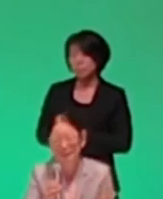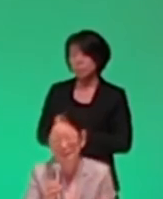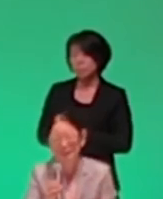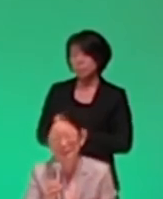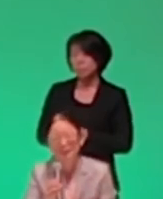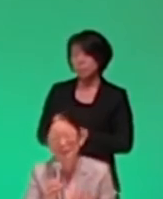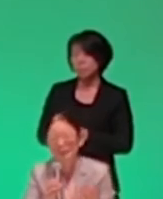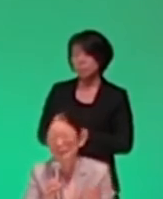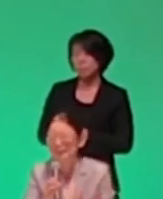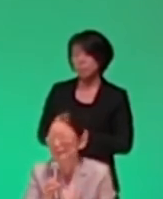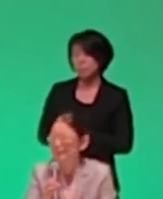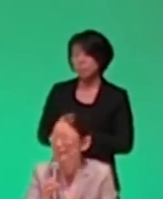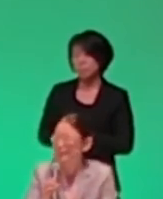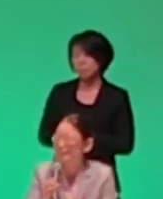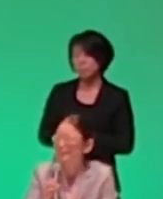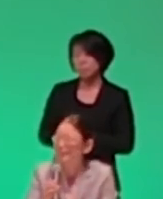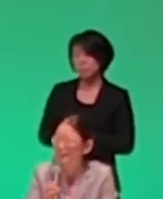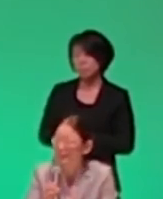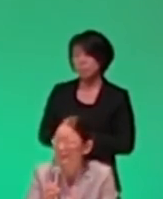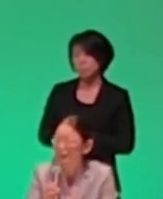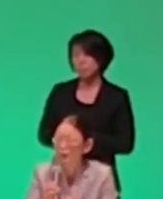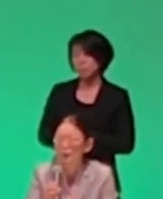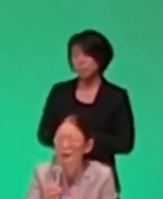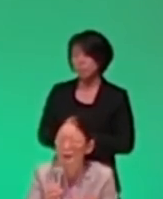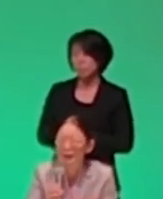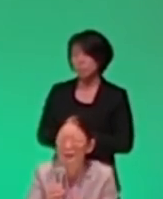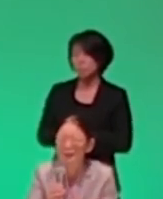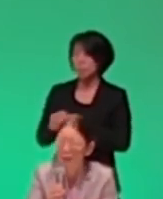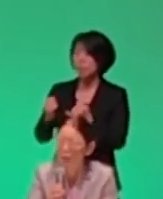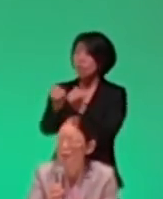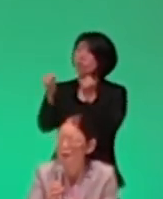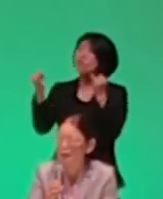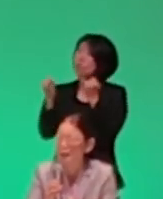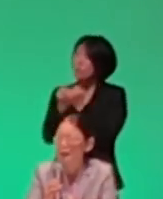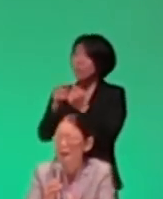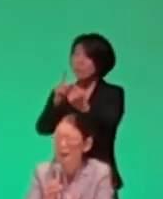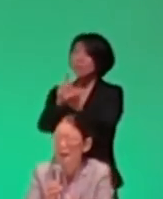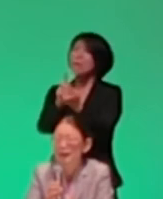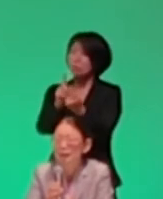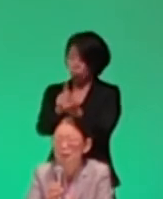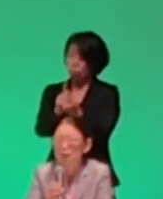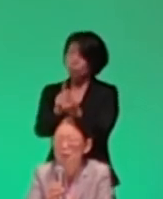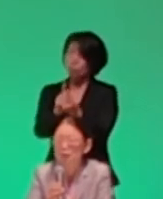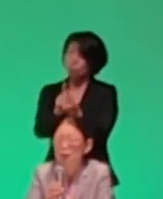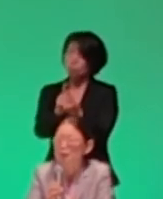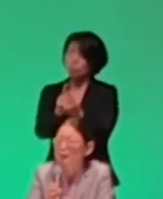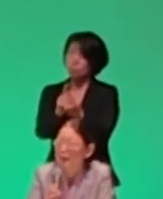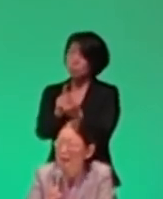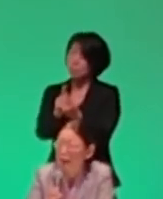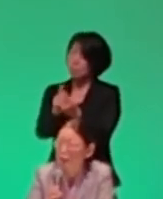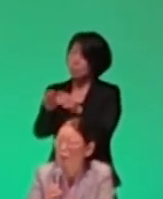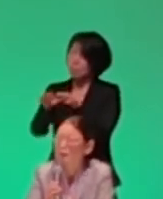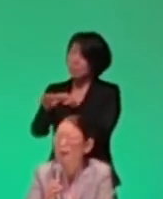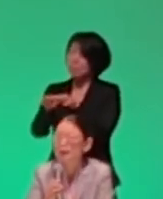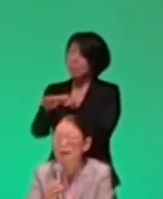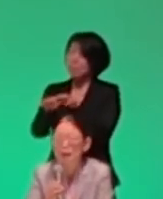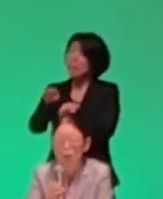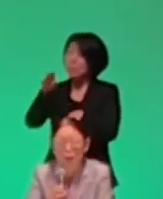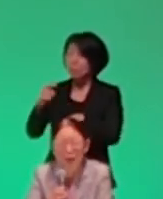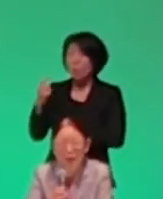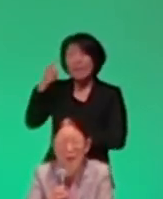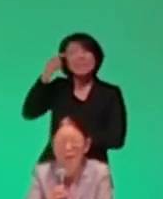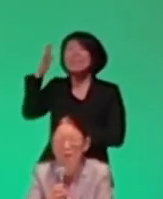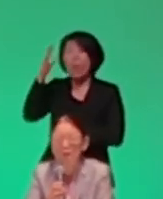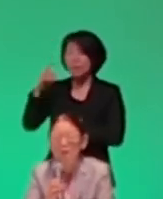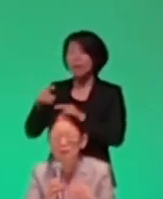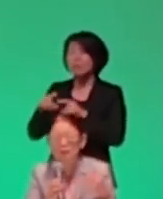う、なんていうんですかね、女性に対するやっぱり差別的な気持ちだったり、や